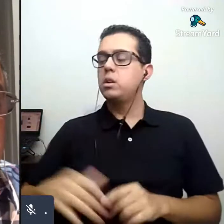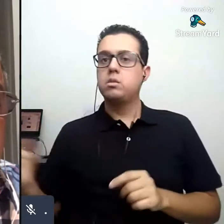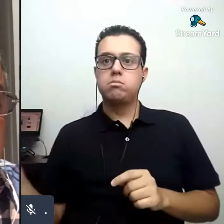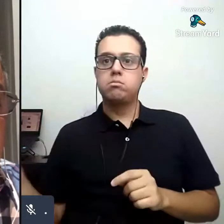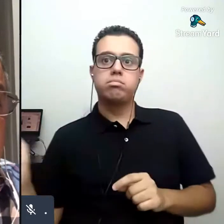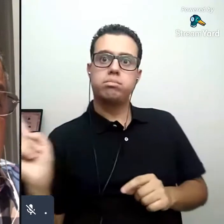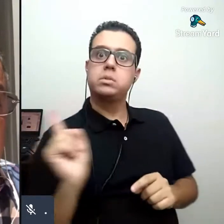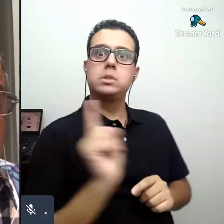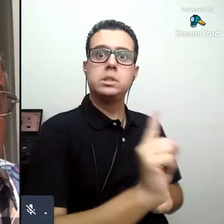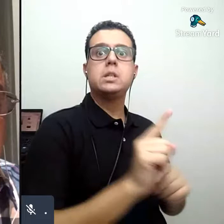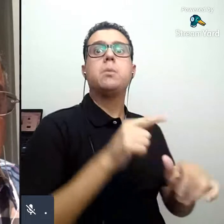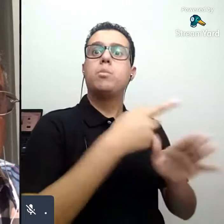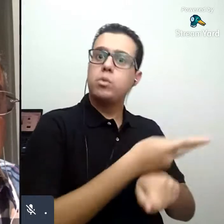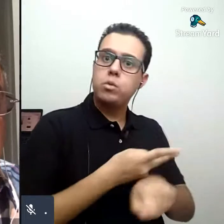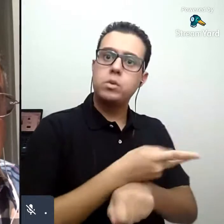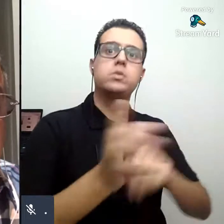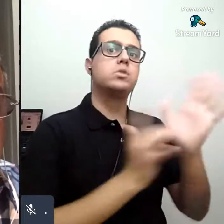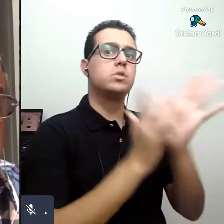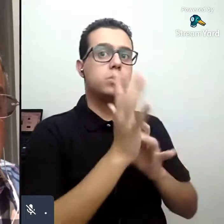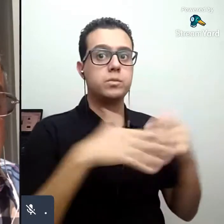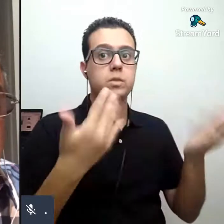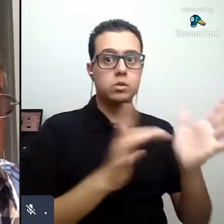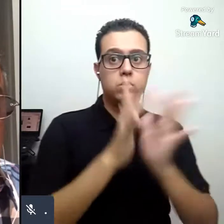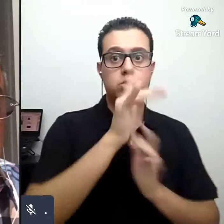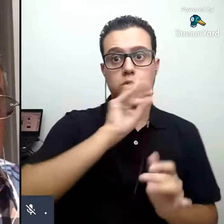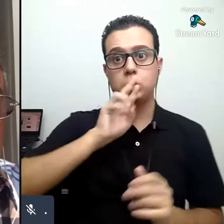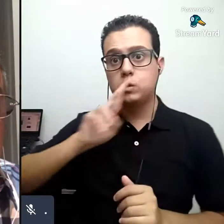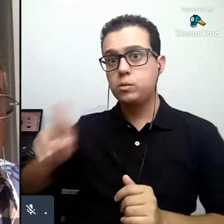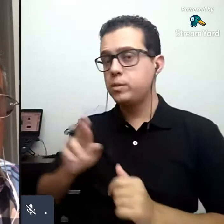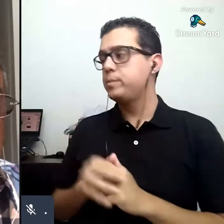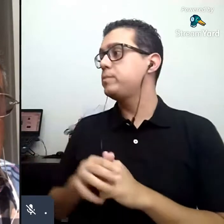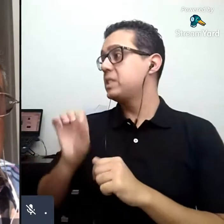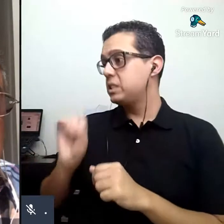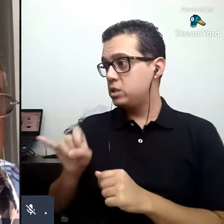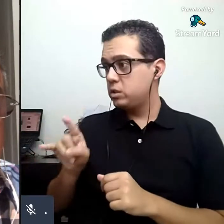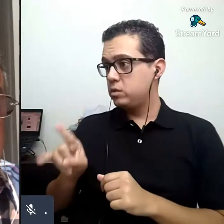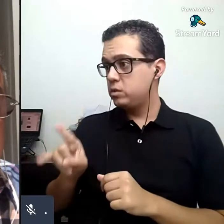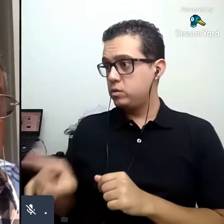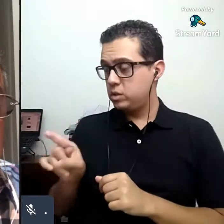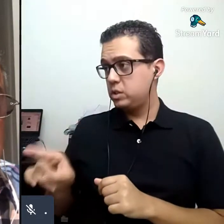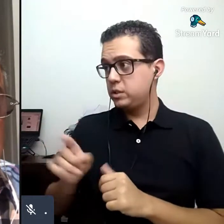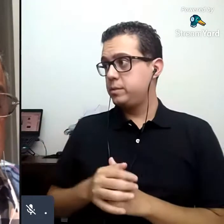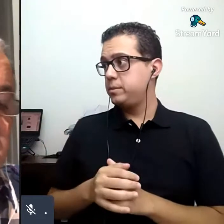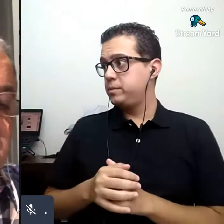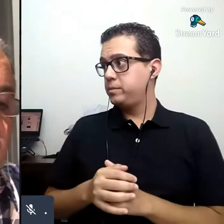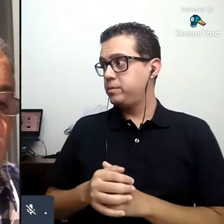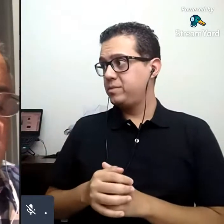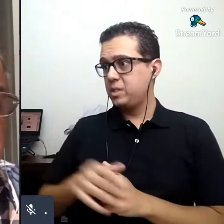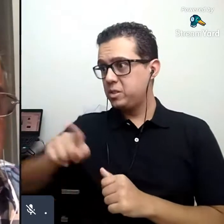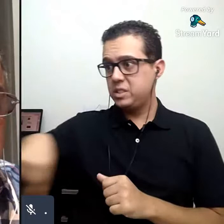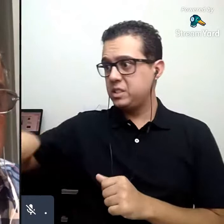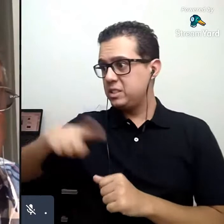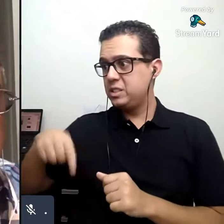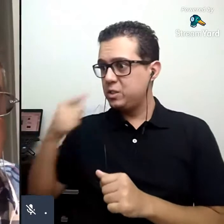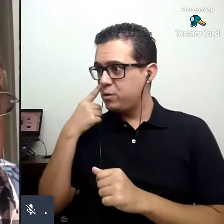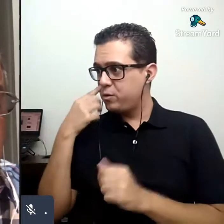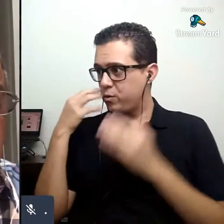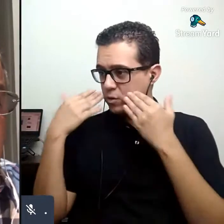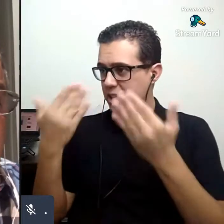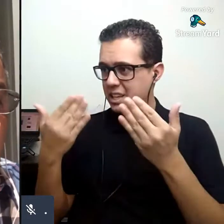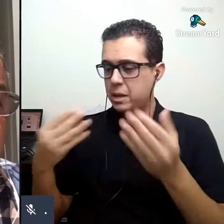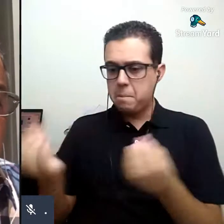morte. Então Jesus lhe disse: se porventura não virdes sinais e prodígios, de modo nenhum